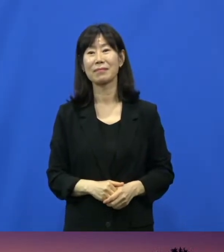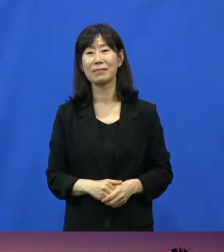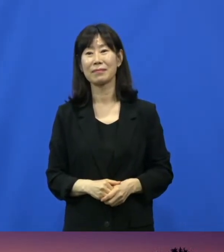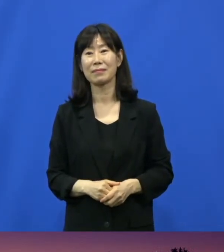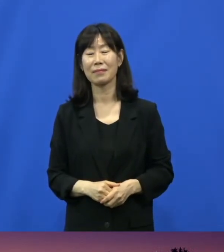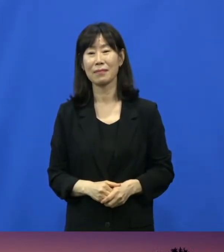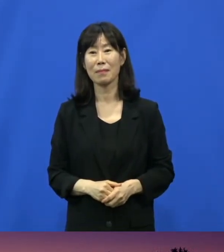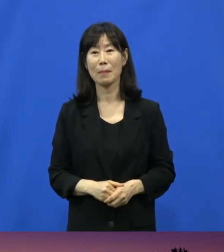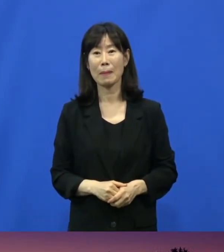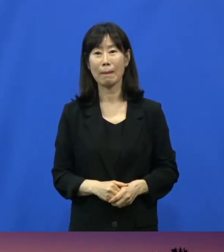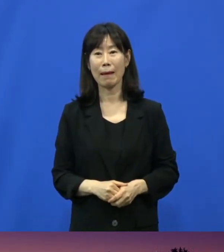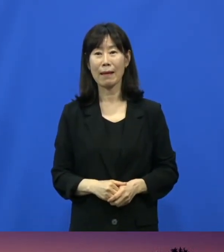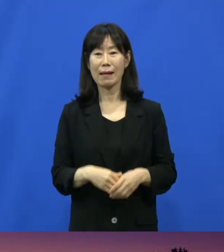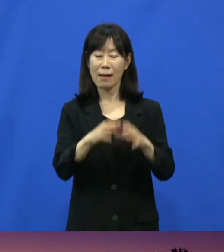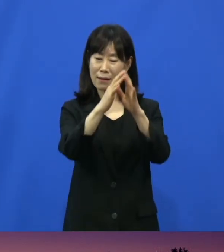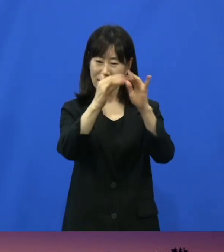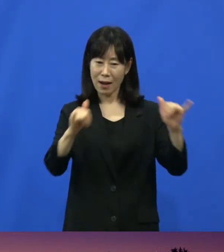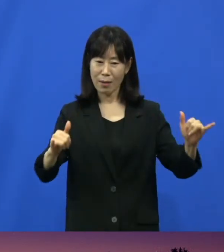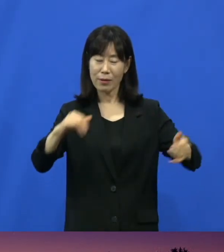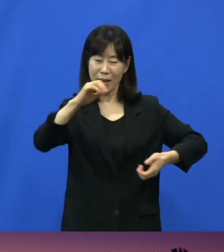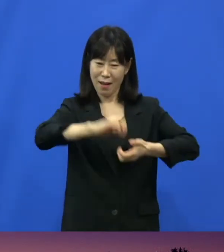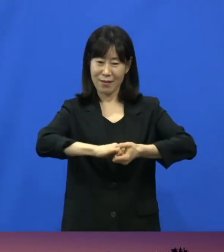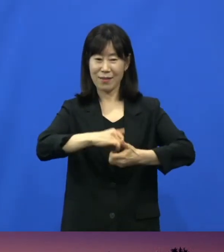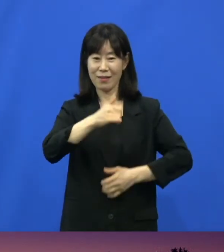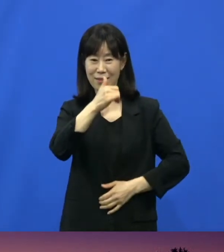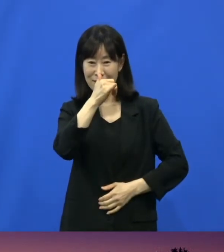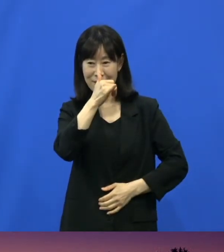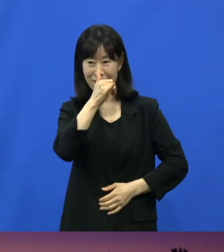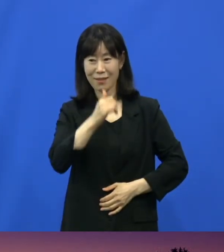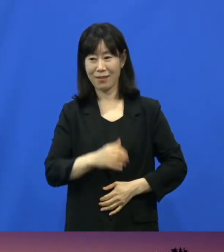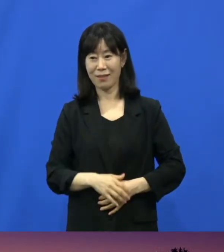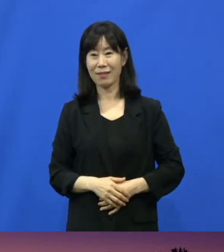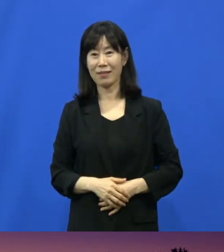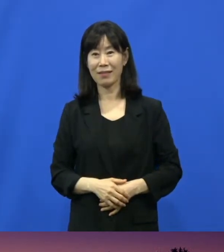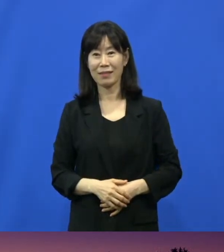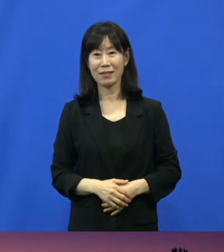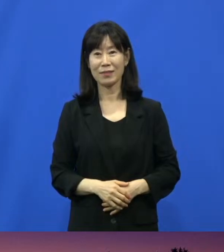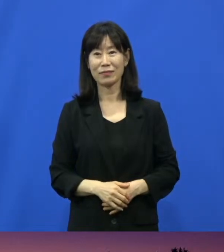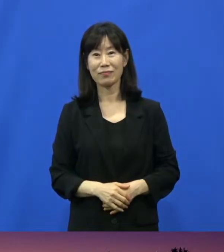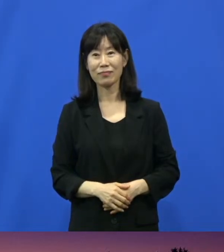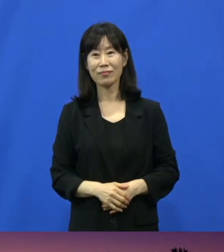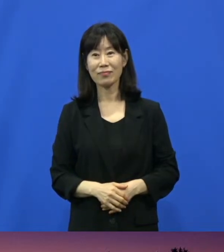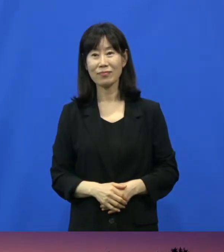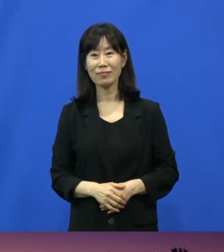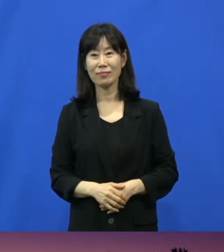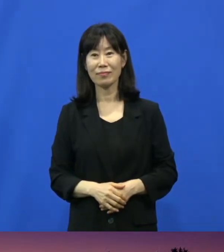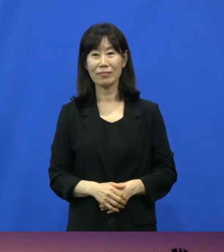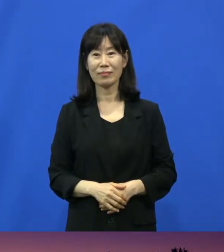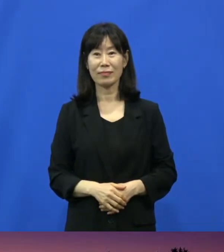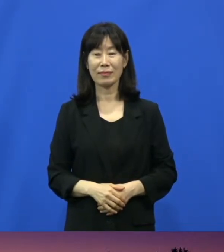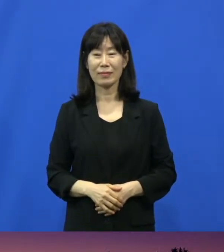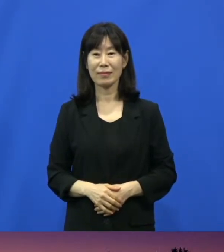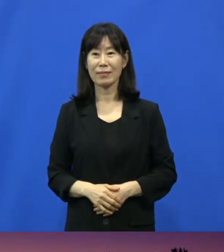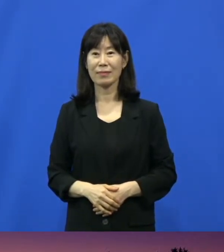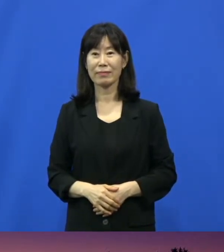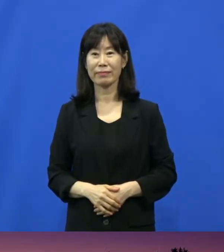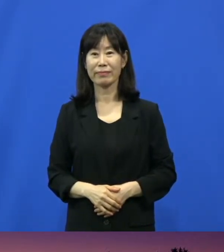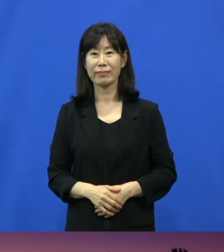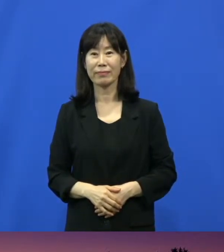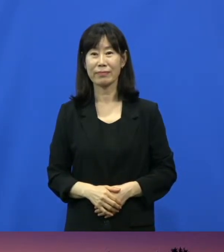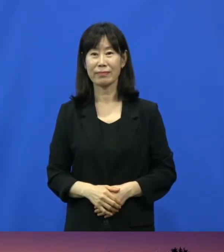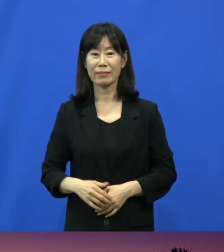여러분, 우리는 인간은요, 한계를 가지고 있습니다. 인간은 한계를 가지고 있어요. 여러분, 우리는 무엇을 하려고 하기 전에